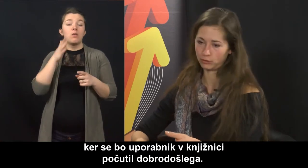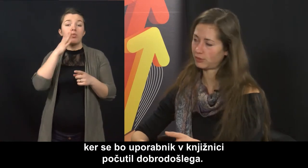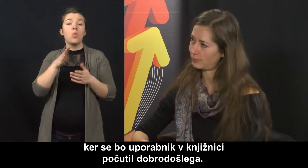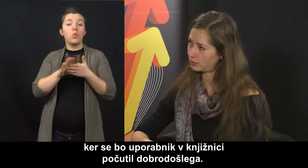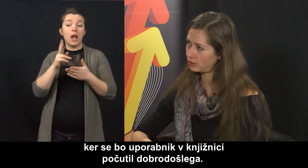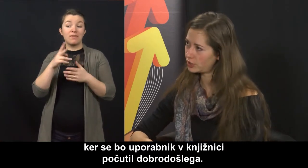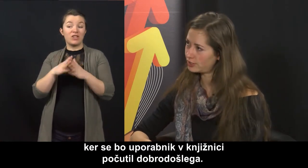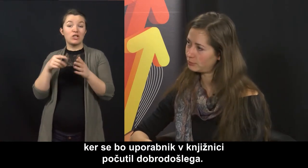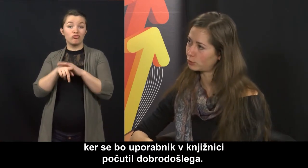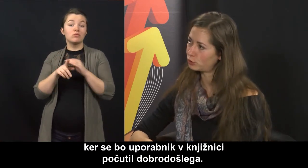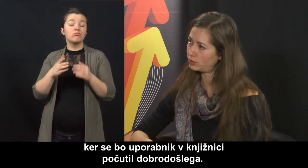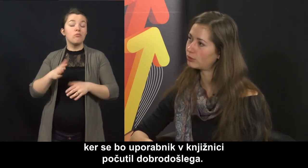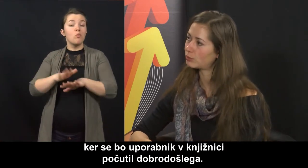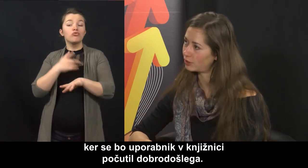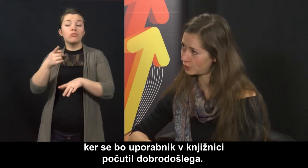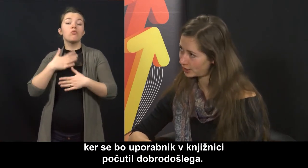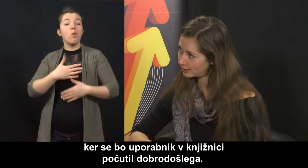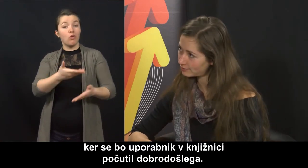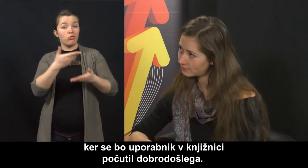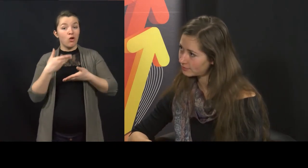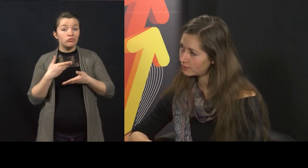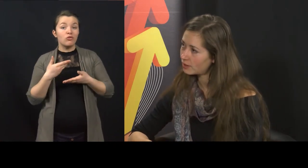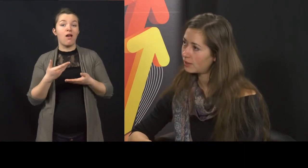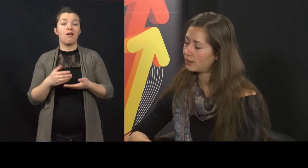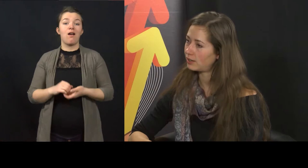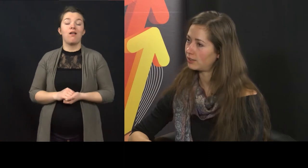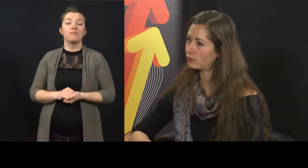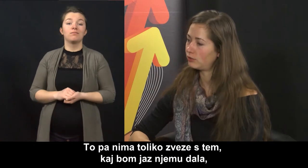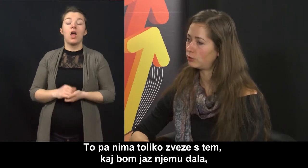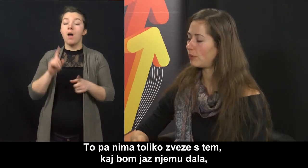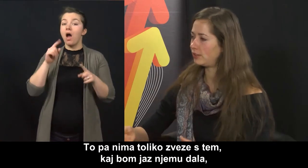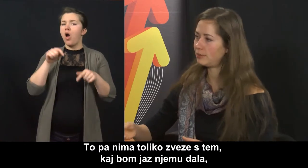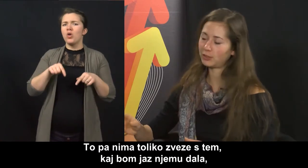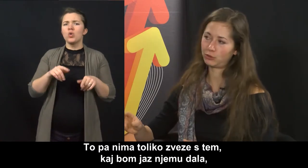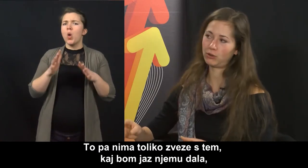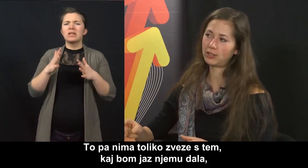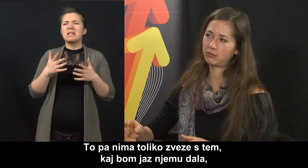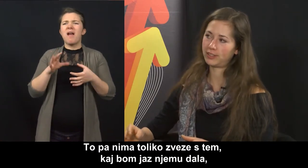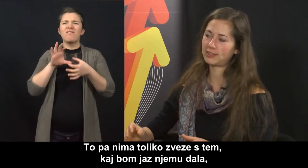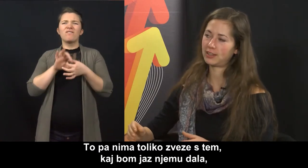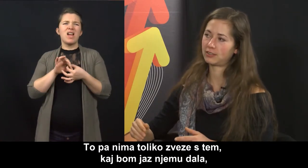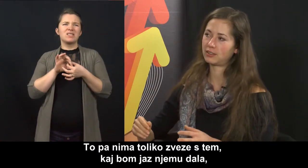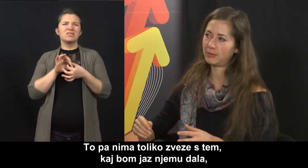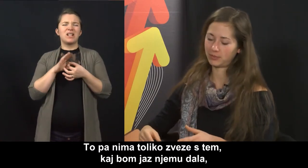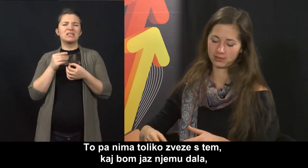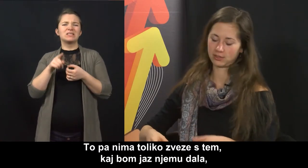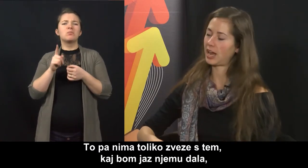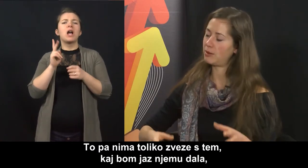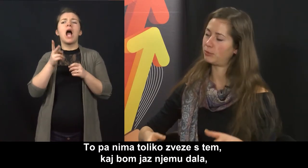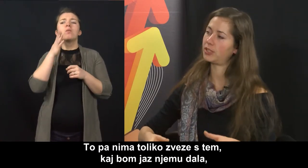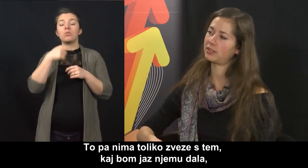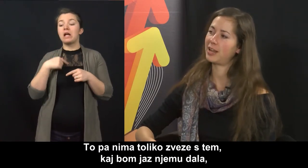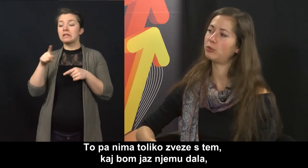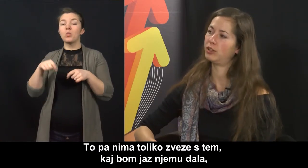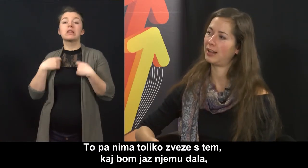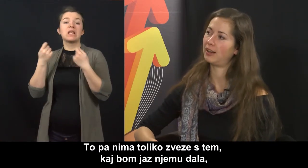se bo uporabnik v knjižnici počutil dobrodošlega. To pa nima toliko veze s tem, kaj